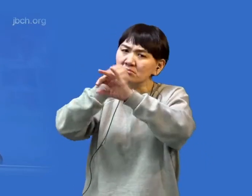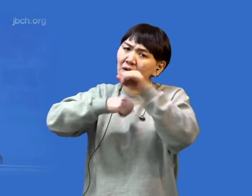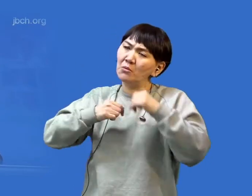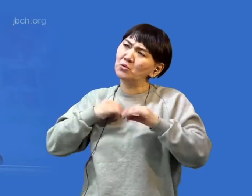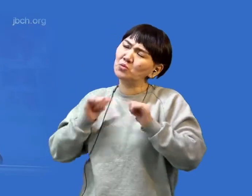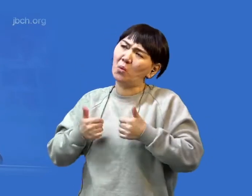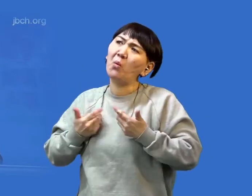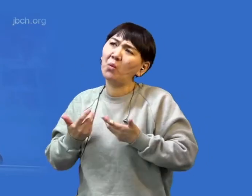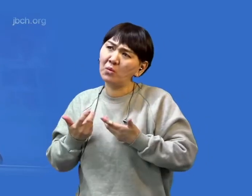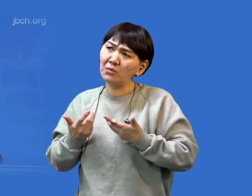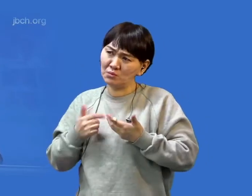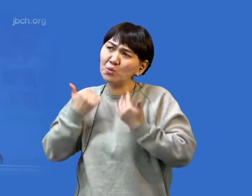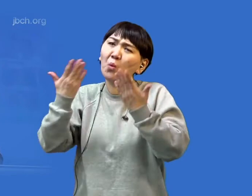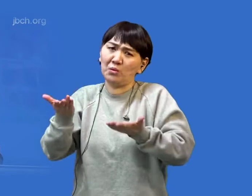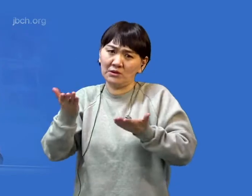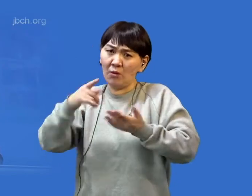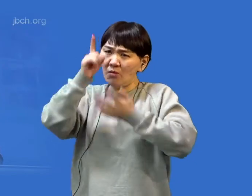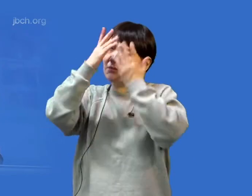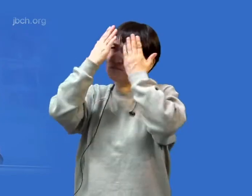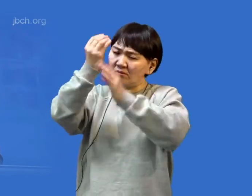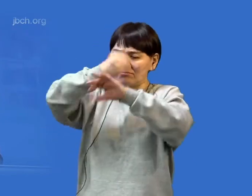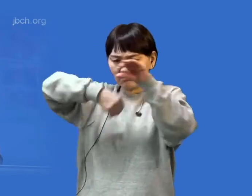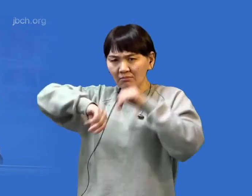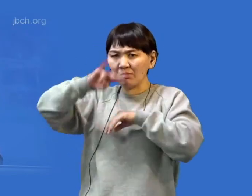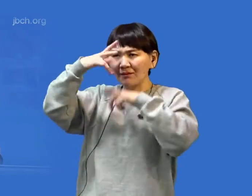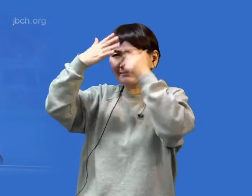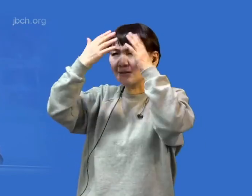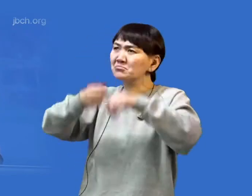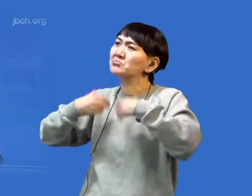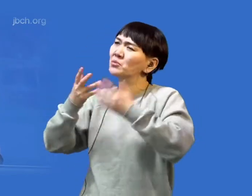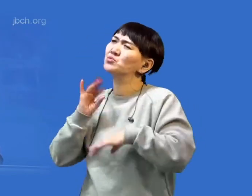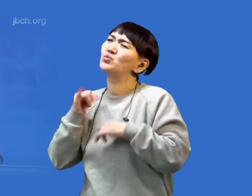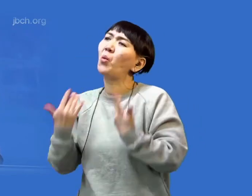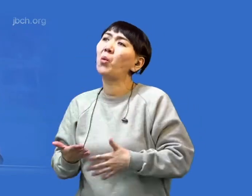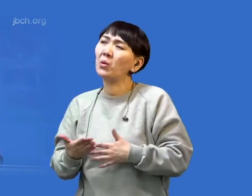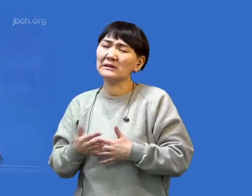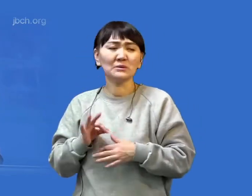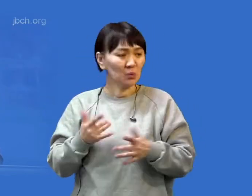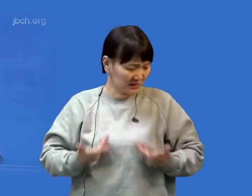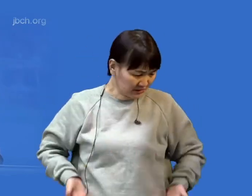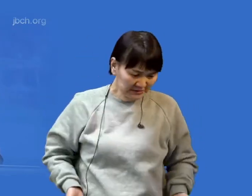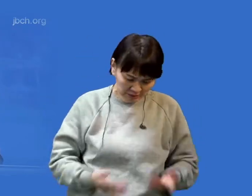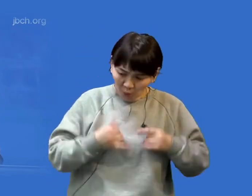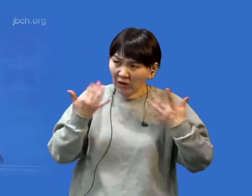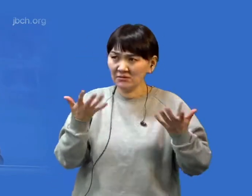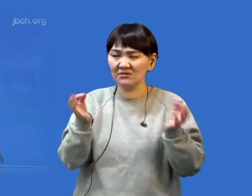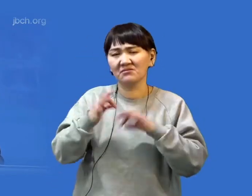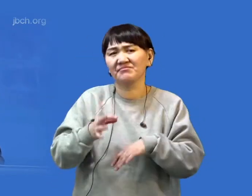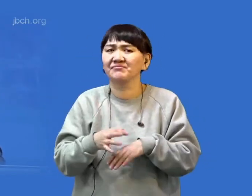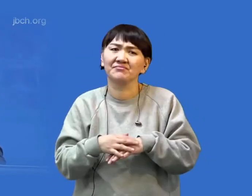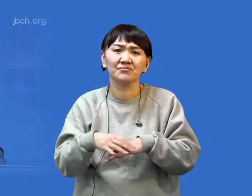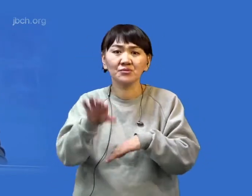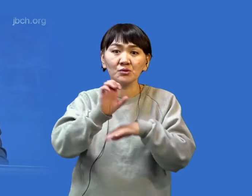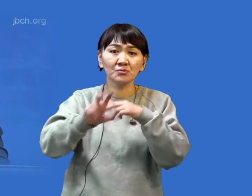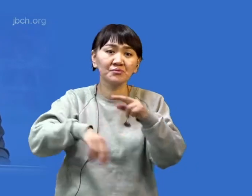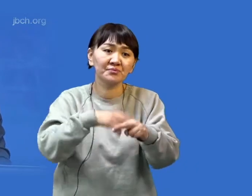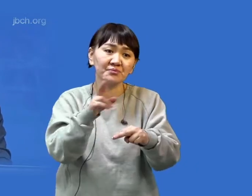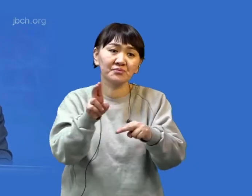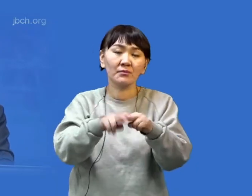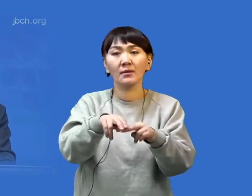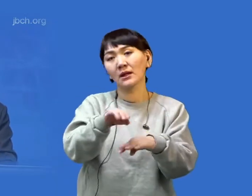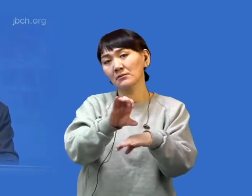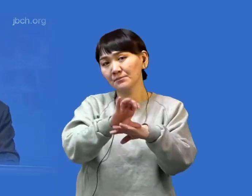ерөөсө бодох санах ч юмгүй амьдэрдэг. Аа жуулганыхаа байр нэг ирж очичоо лайжлах юм бол урхны өмнө нэг сүрхий агуу юм бүтээж байгаа юм шиг л